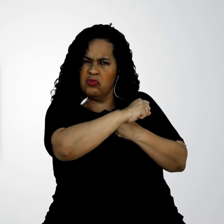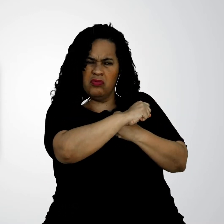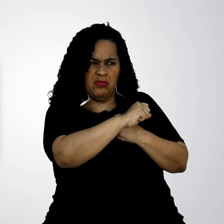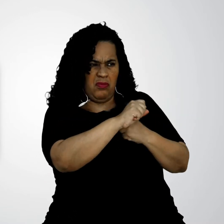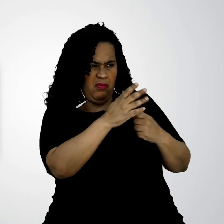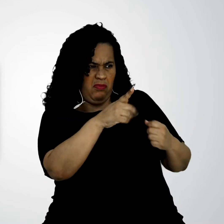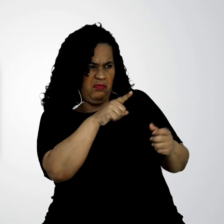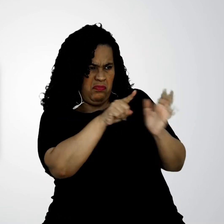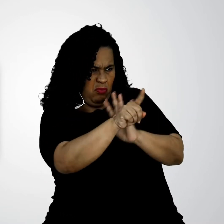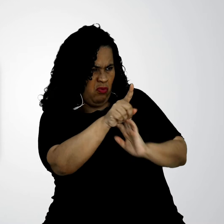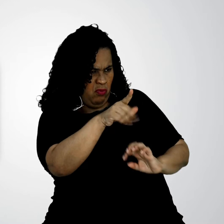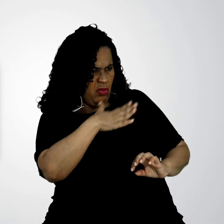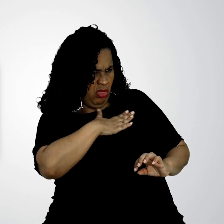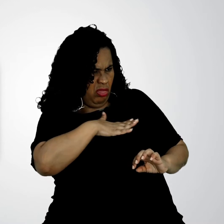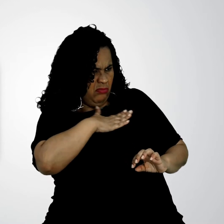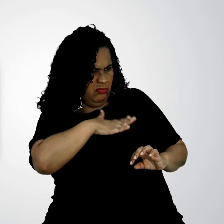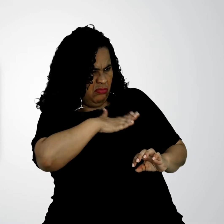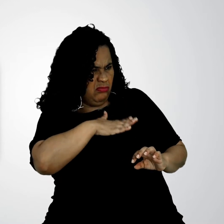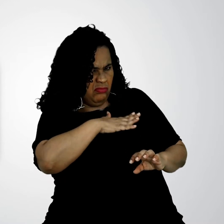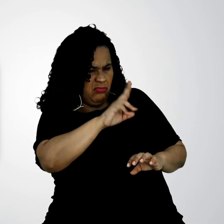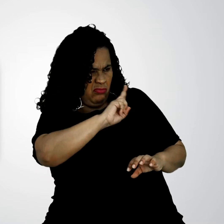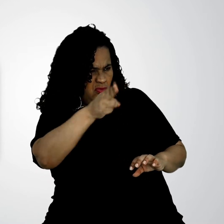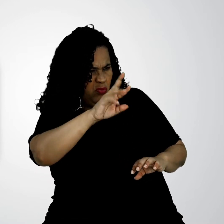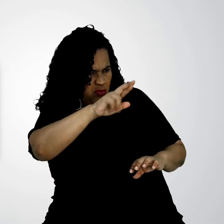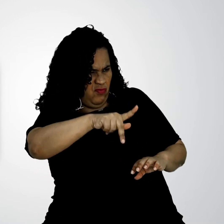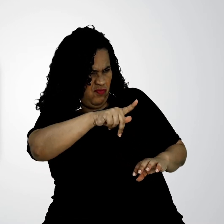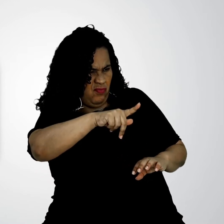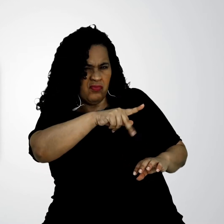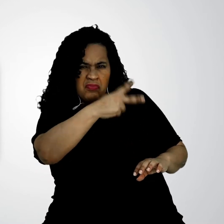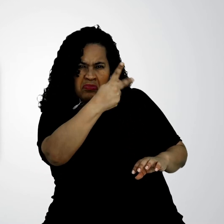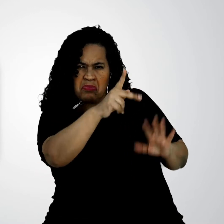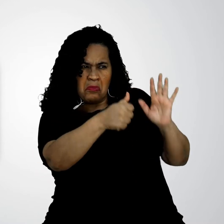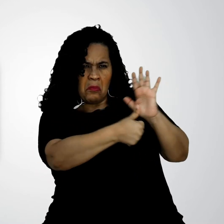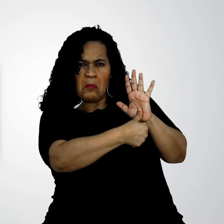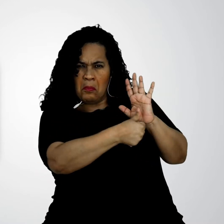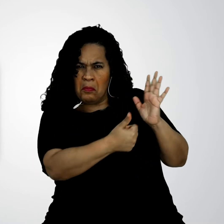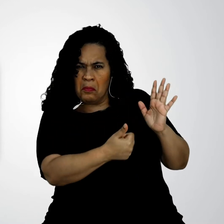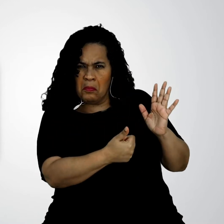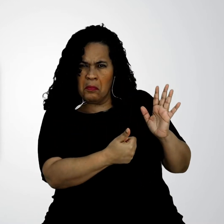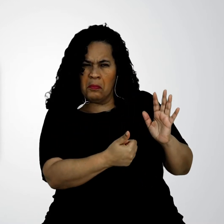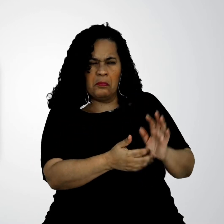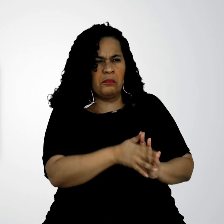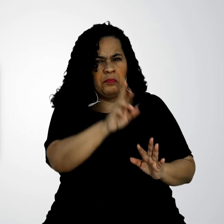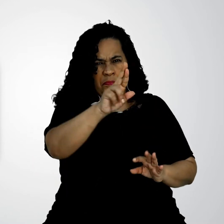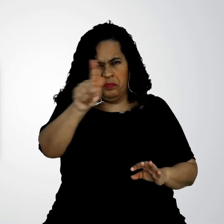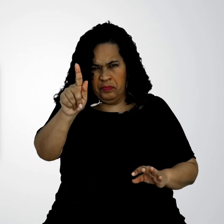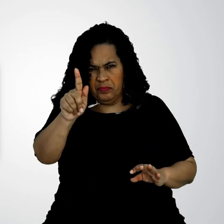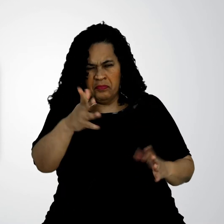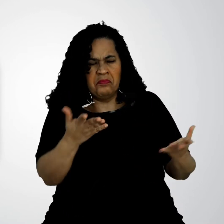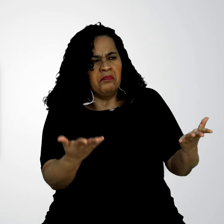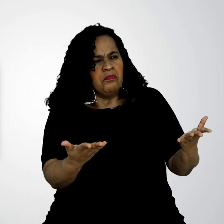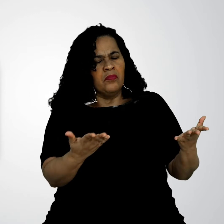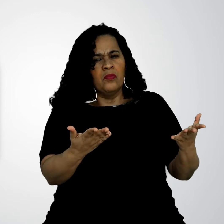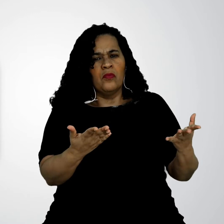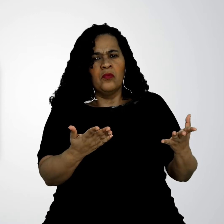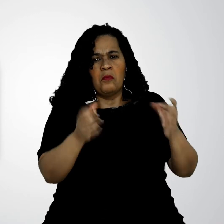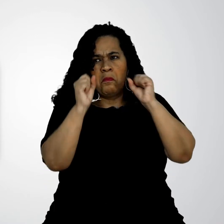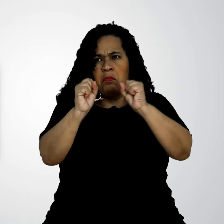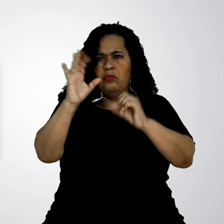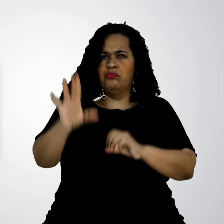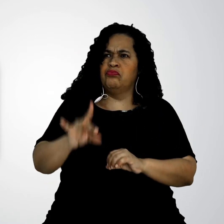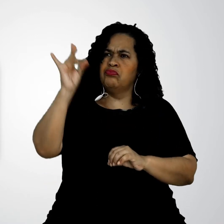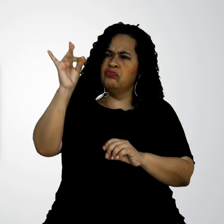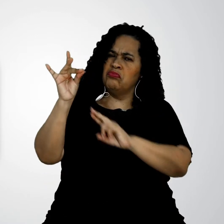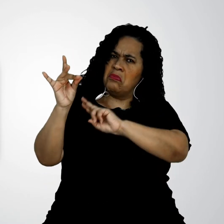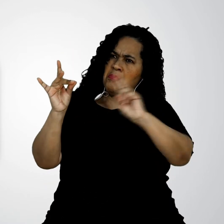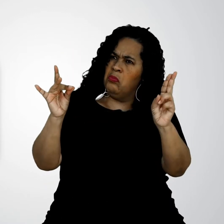nome social, né? É verdade. Então, independente do nome que tem na sua identificação normal, você escolhe um nome e